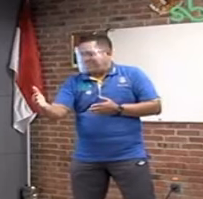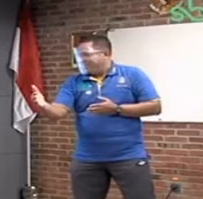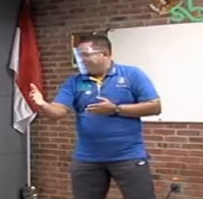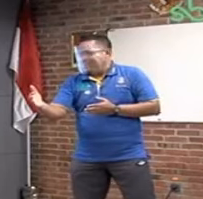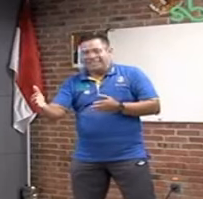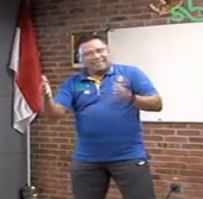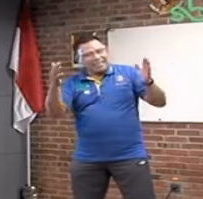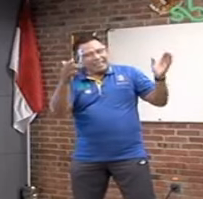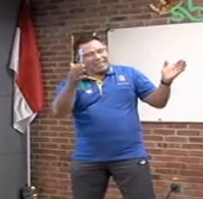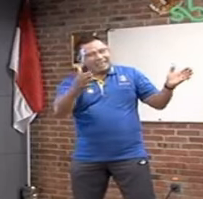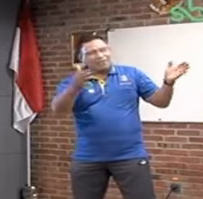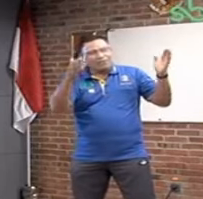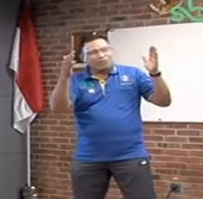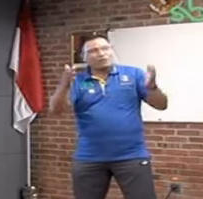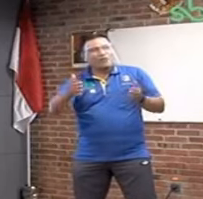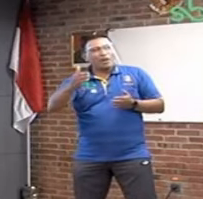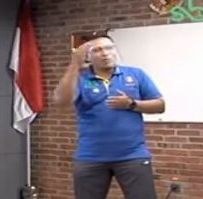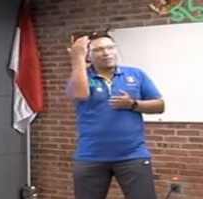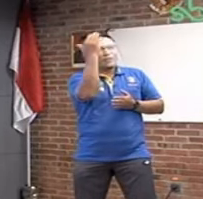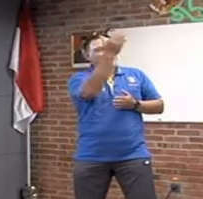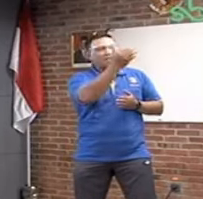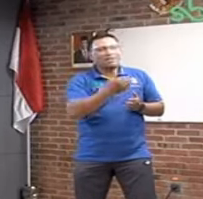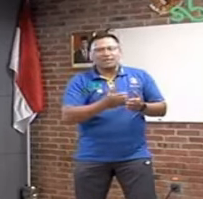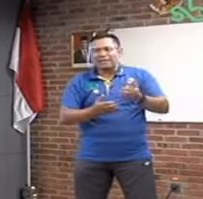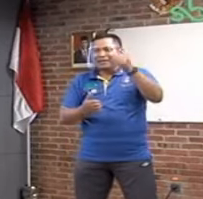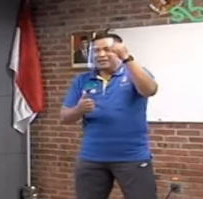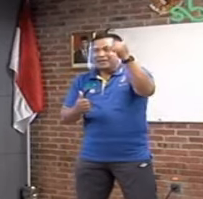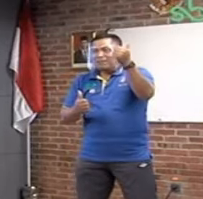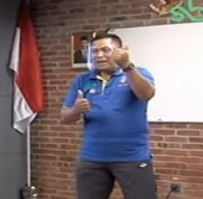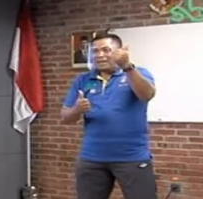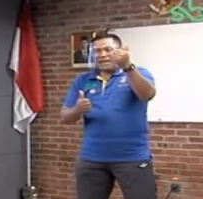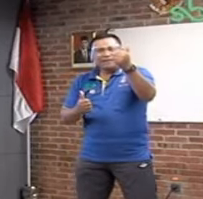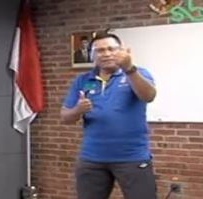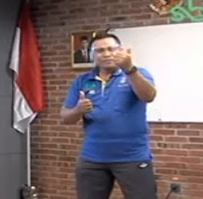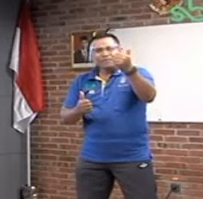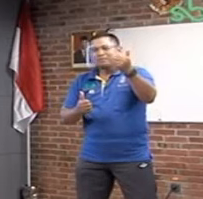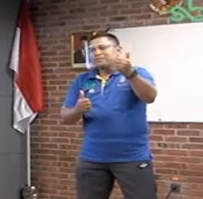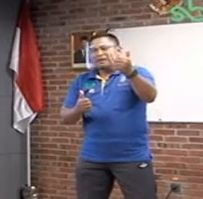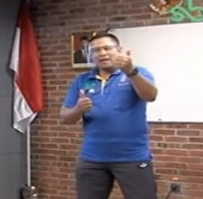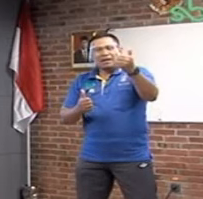olahraga. Anak-anak dan orang tua sudah tahu manfaatnya tadi dari melayang,